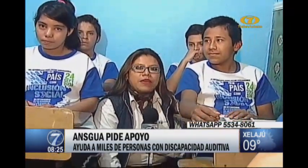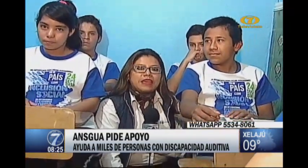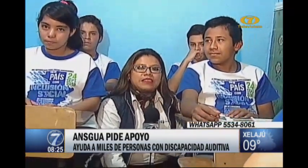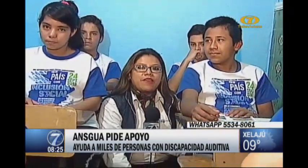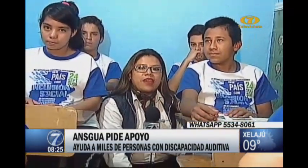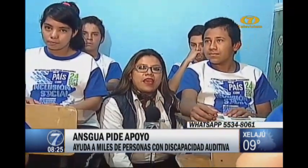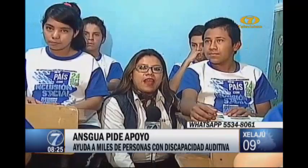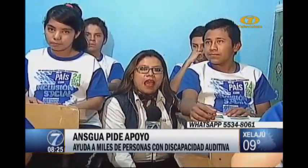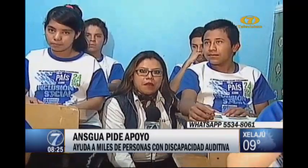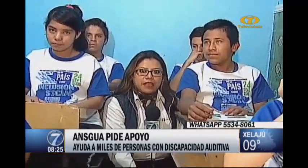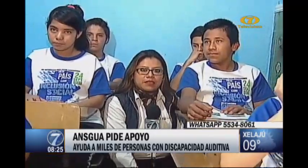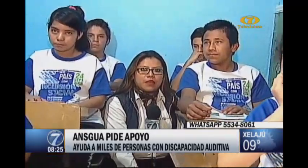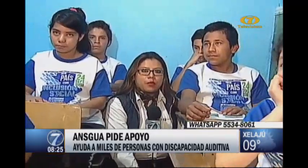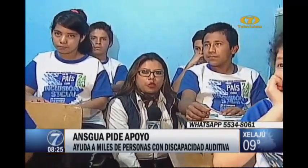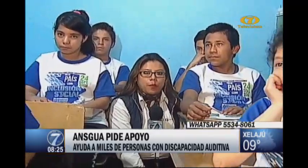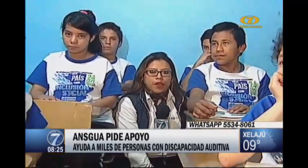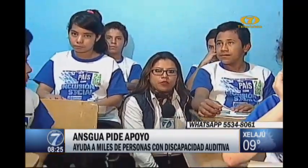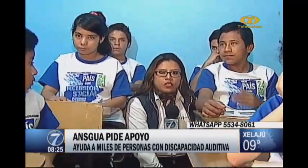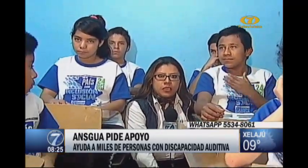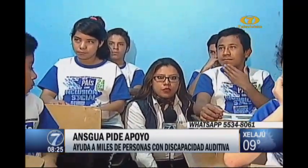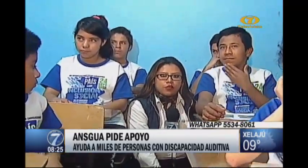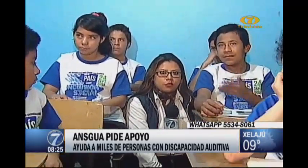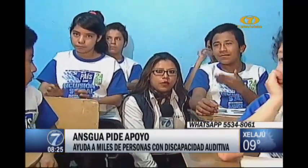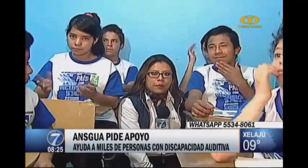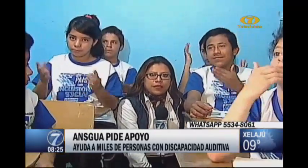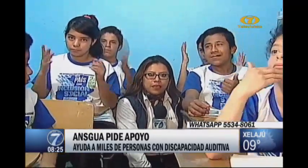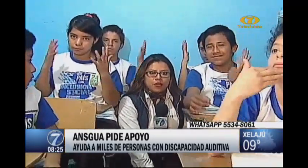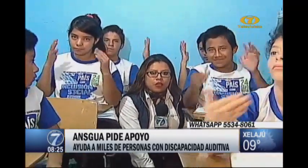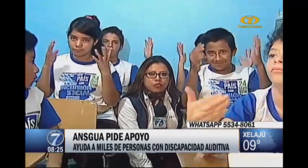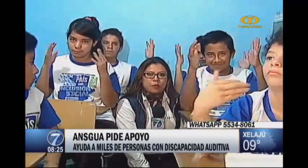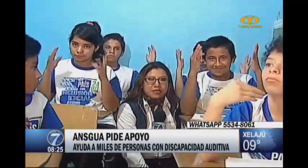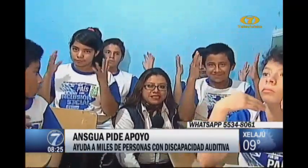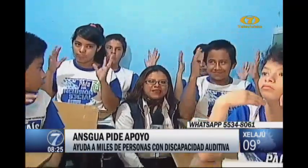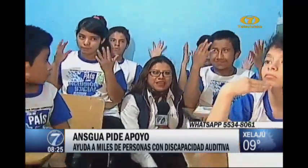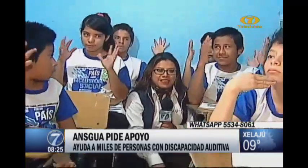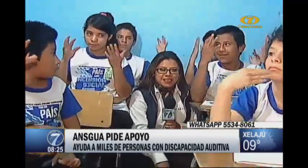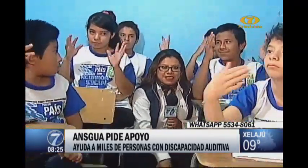imágenes de Werner Álvarez, reportó para el noticiero de los guatemaltecos, Luisa Velásquez.